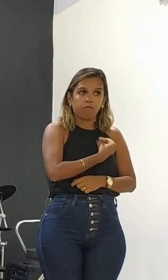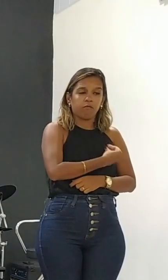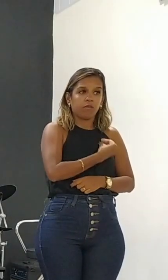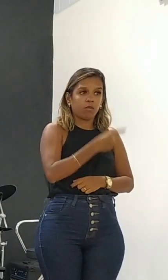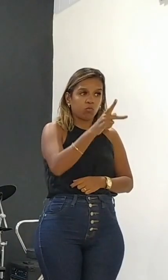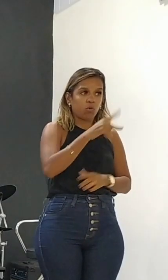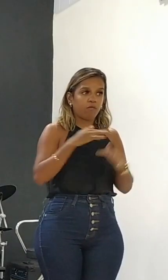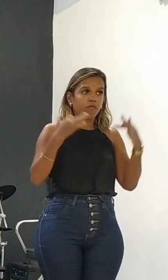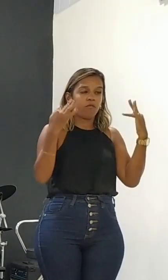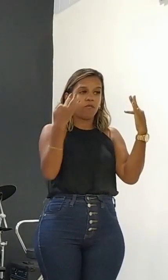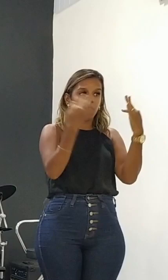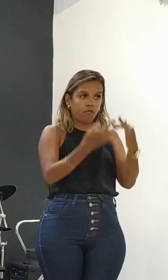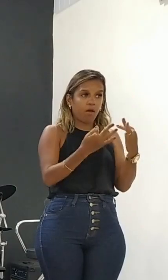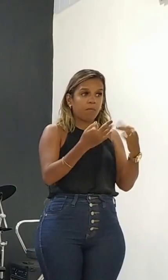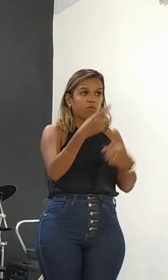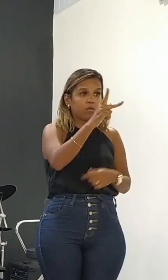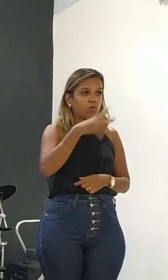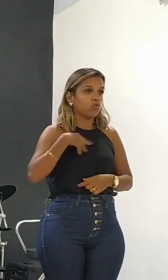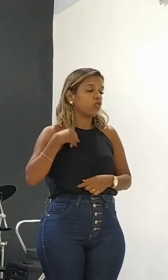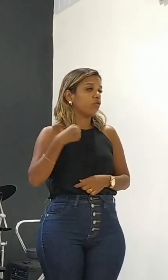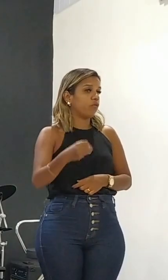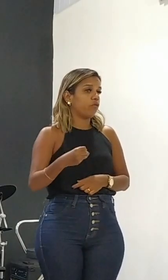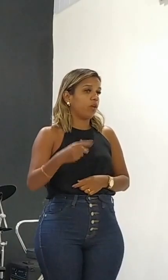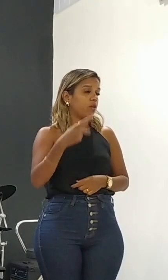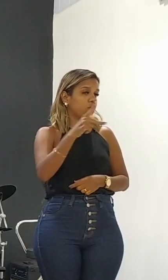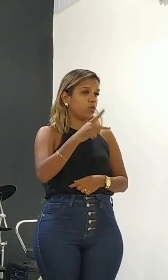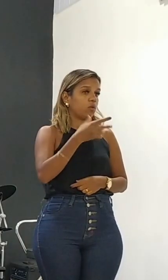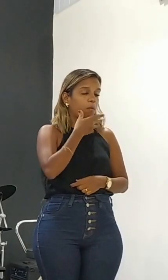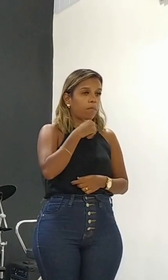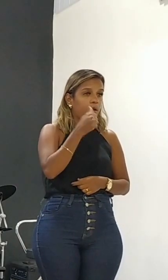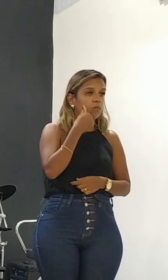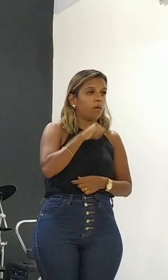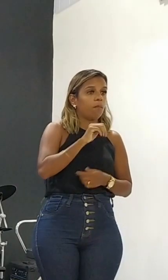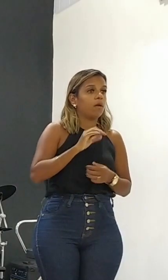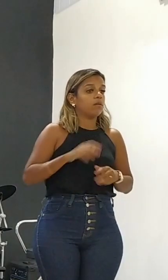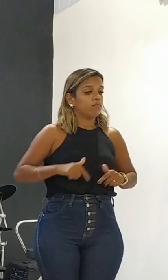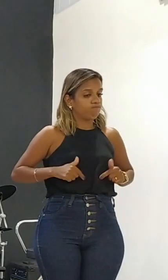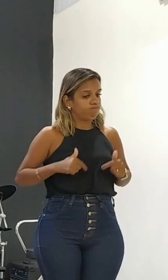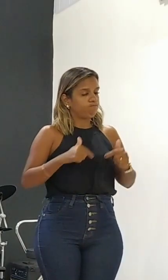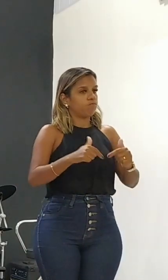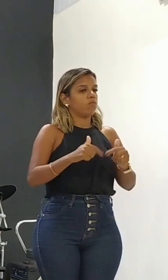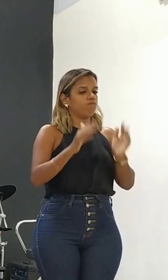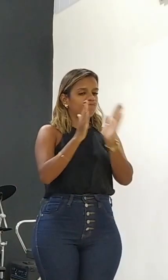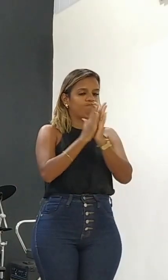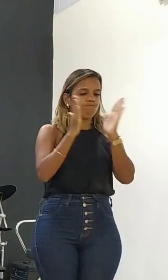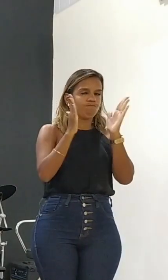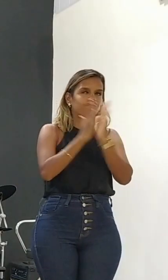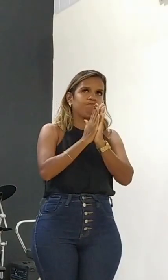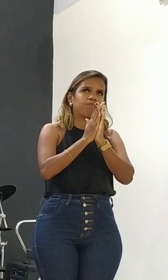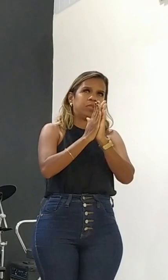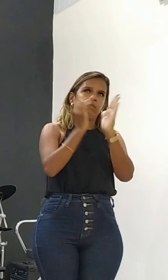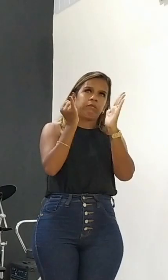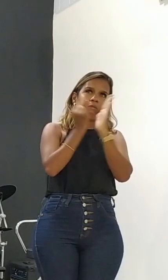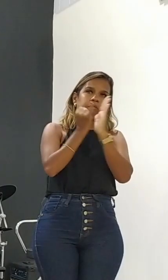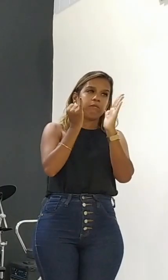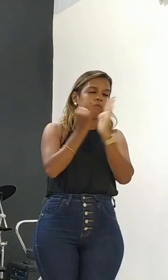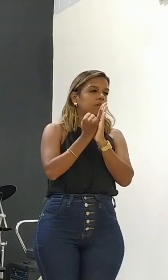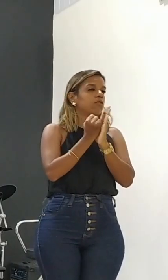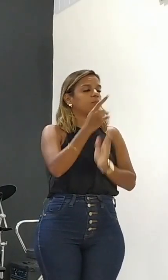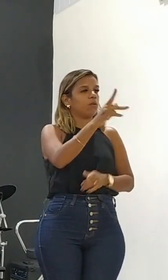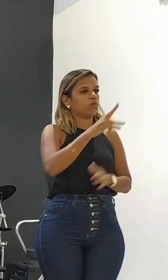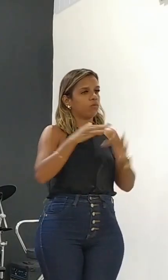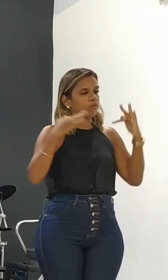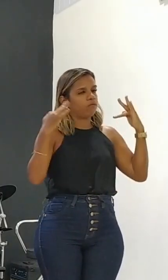tua família, contra teus filhos, contra a tua esposa. Então se levanta e luta pela